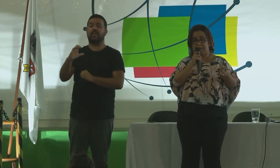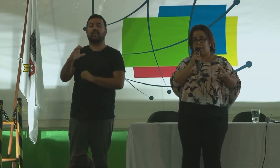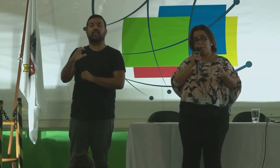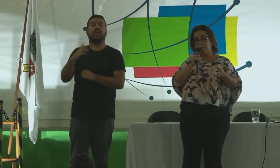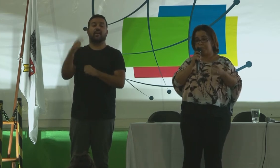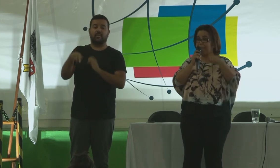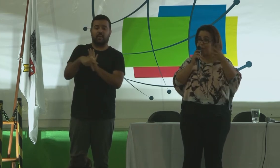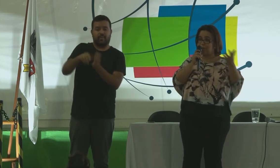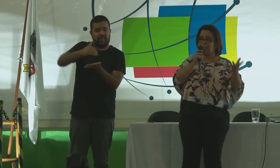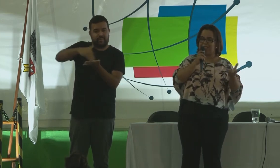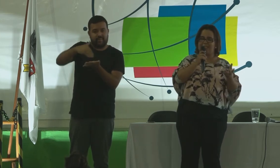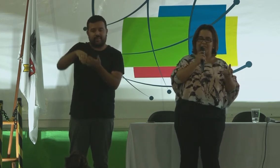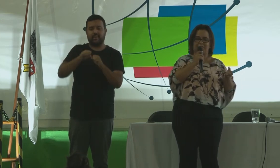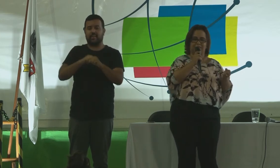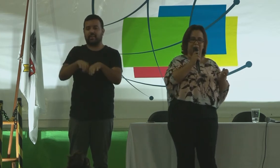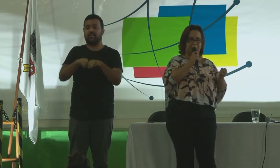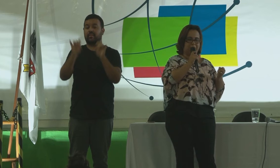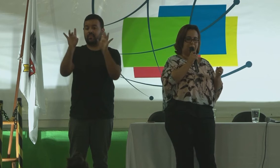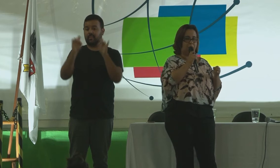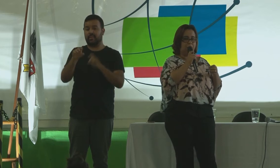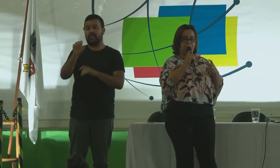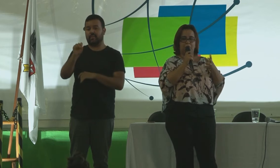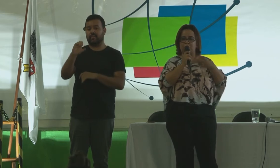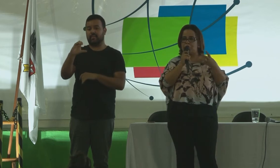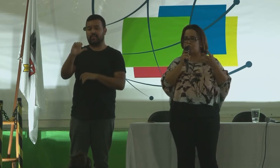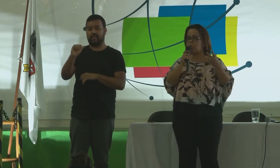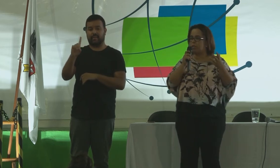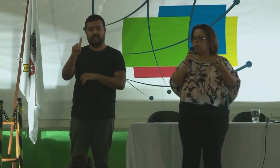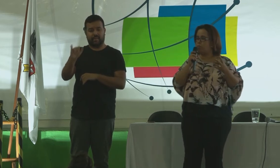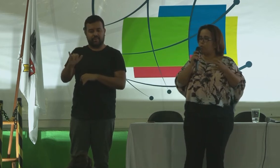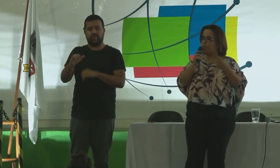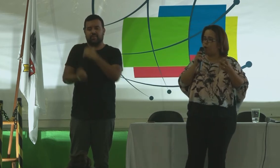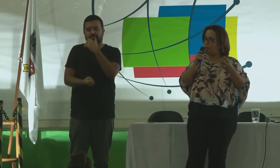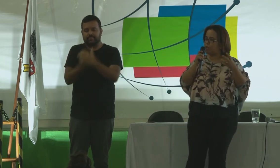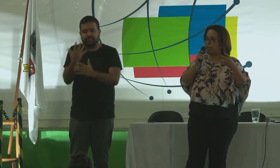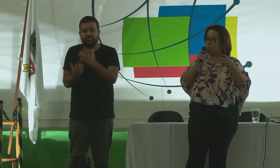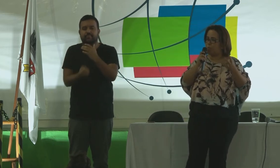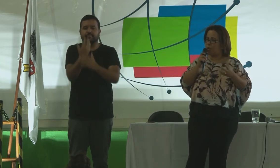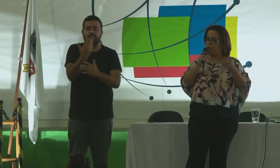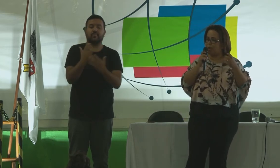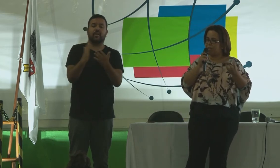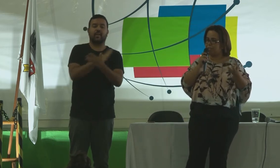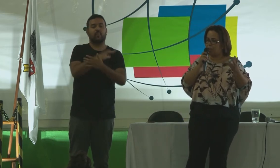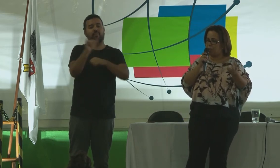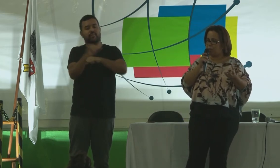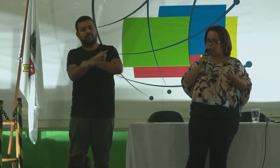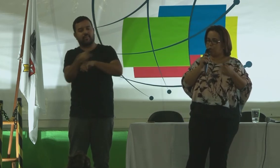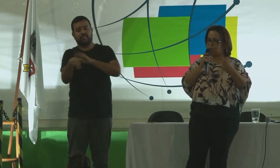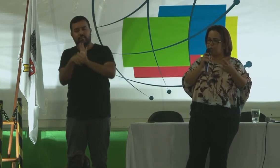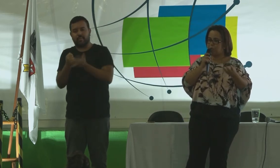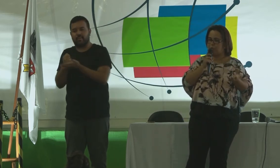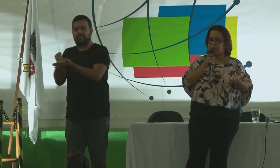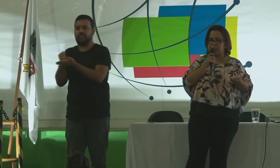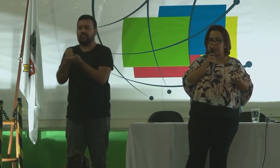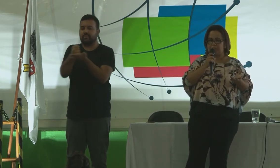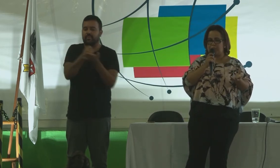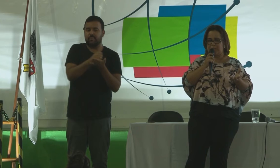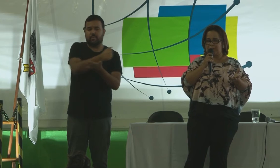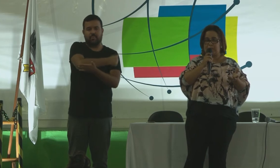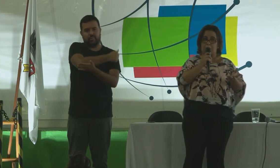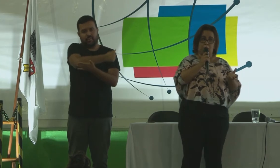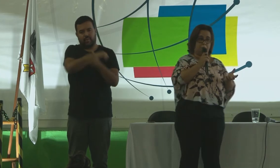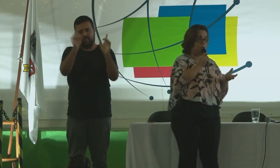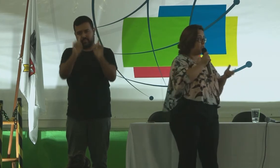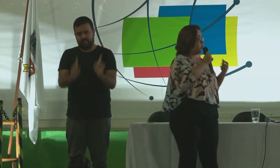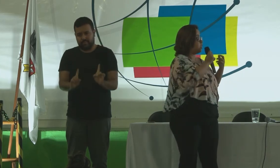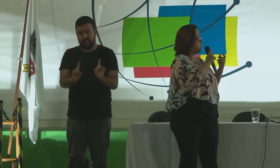Educação Especial, na época, a Secretaria de Educação Especial, foram instituídos formas de apoio a esse aluno, formas de apoio de atendimento